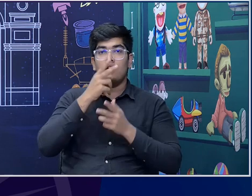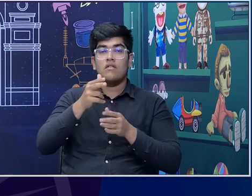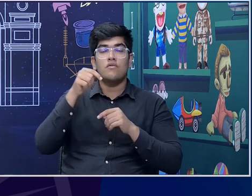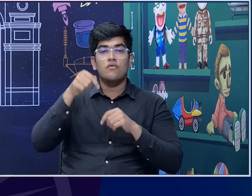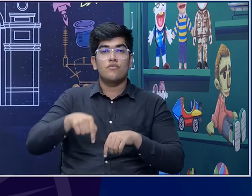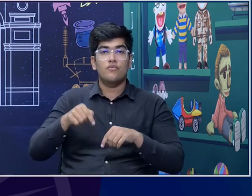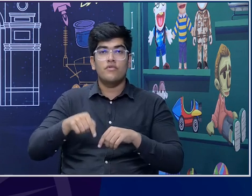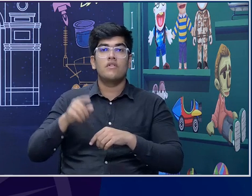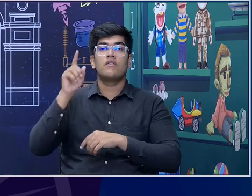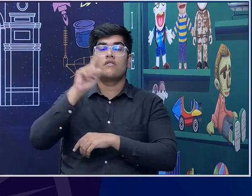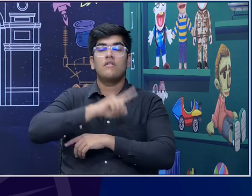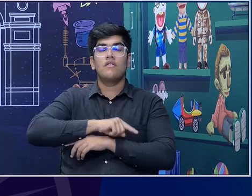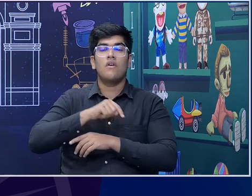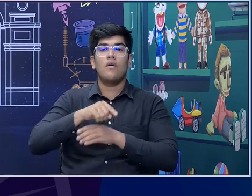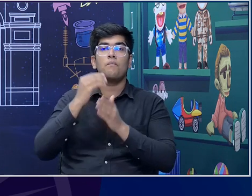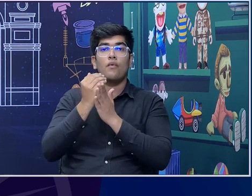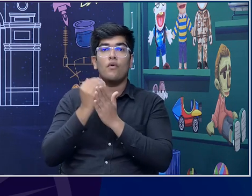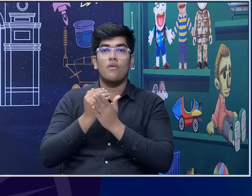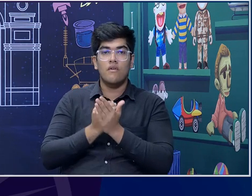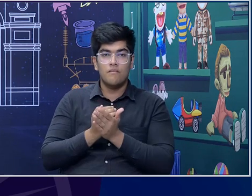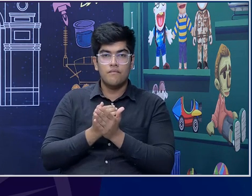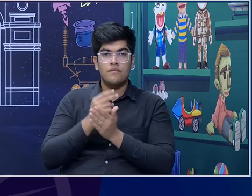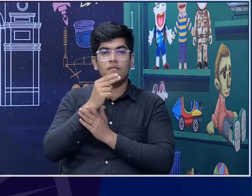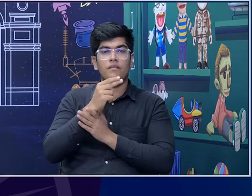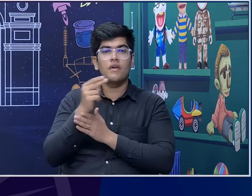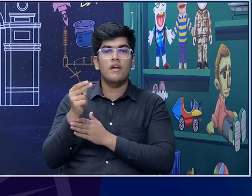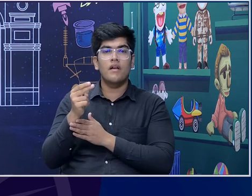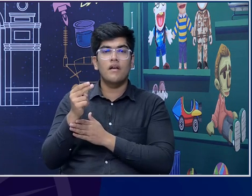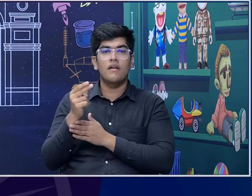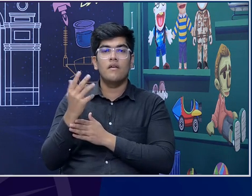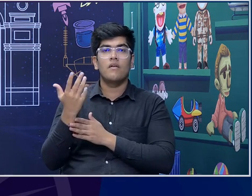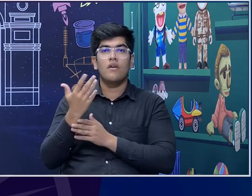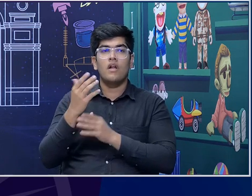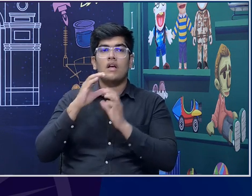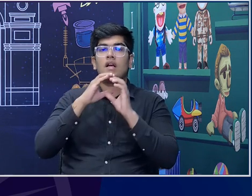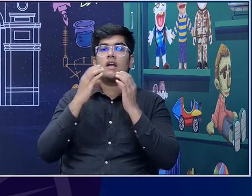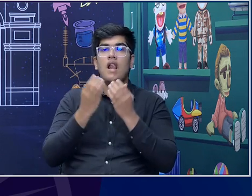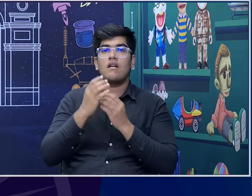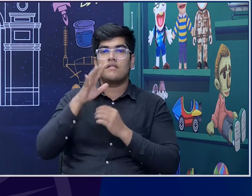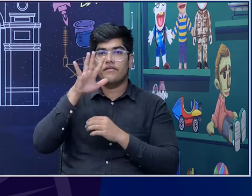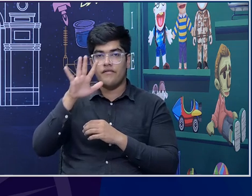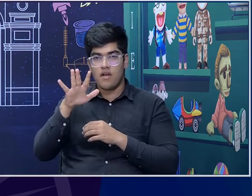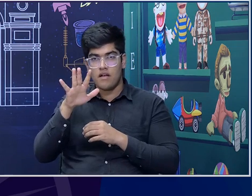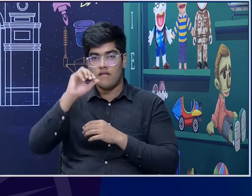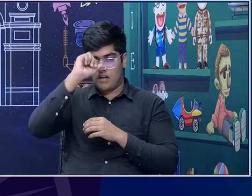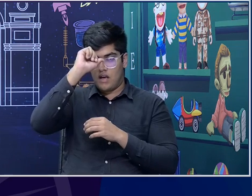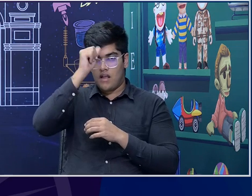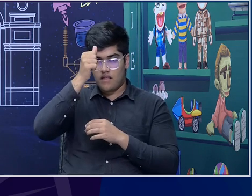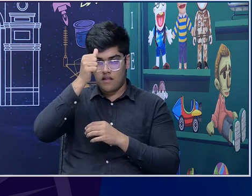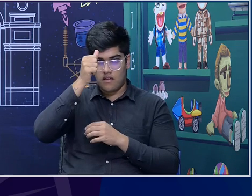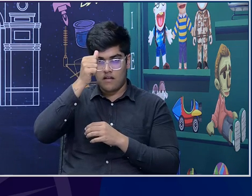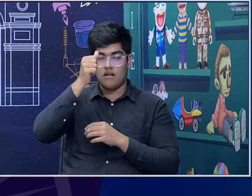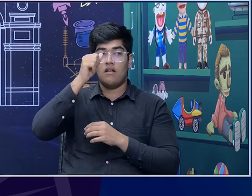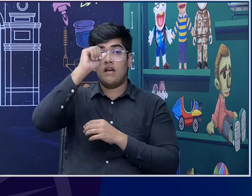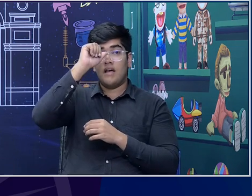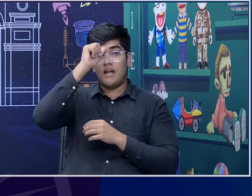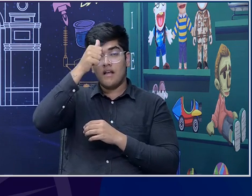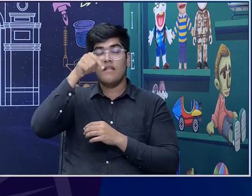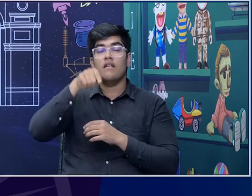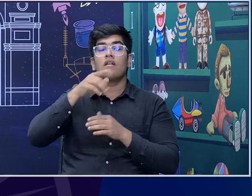आज का ये सत्र है वो कक्षा पाँच के विध्यारतियों के लिए Hindi का लेकर आए हैं और आज हम